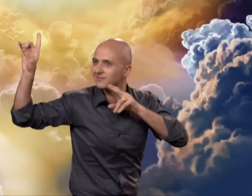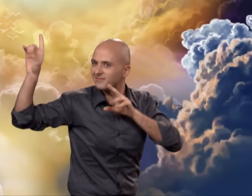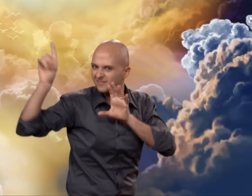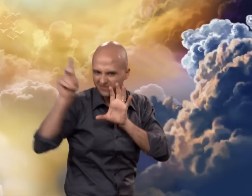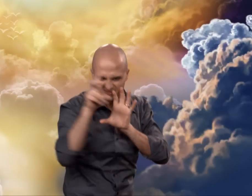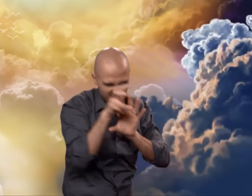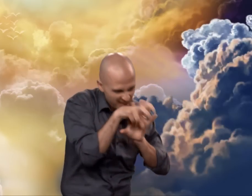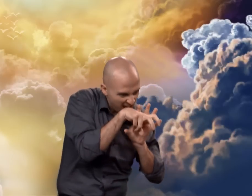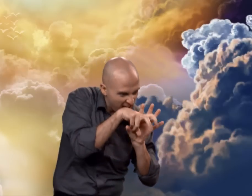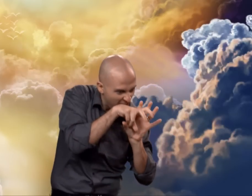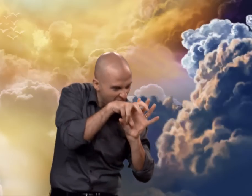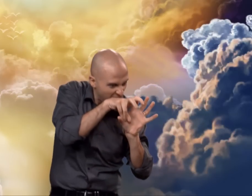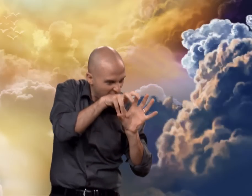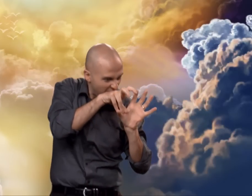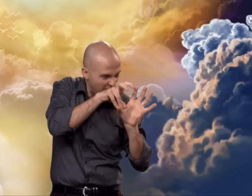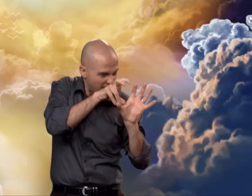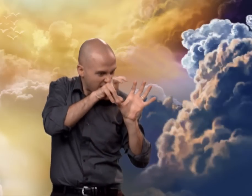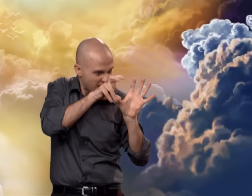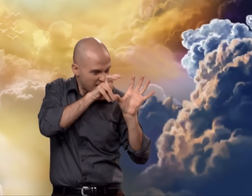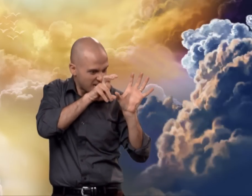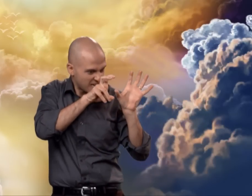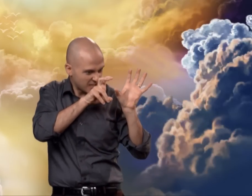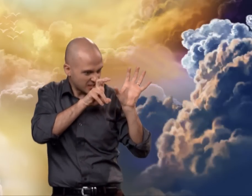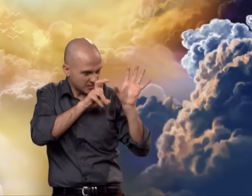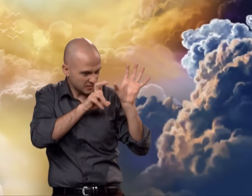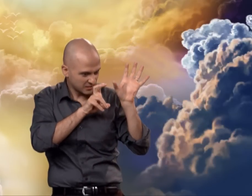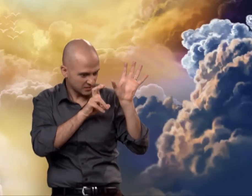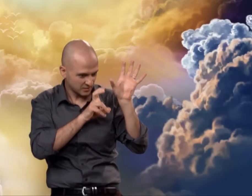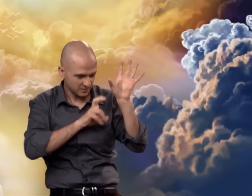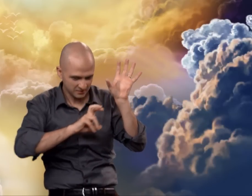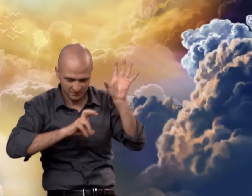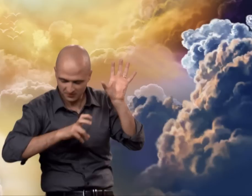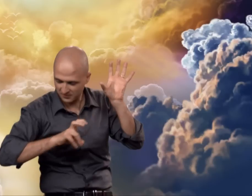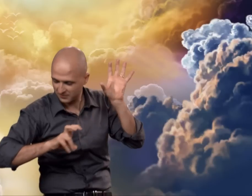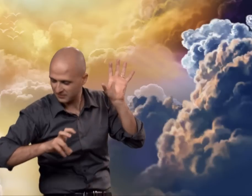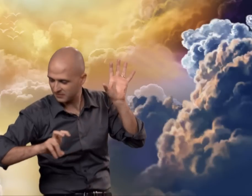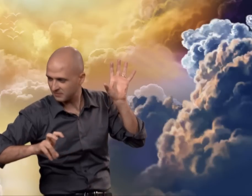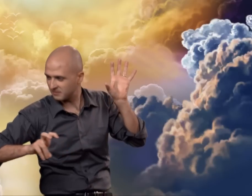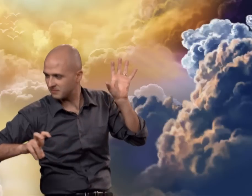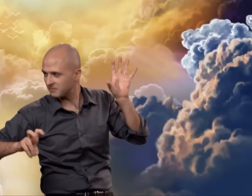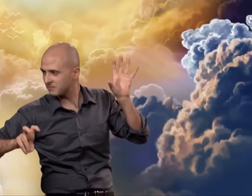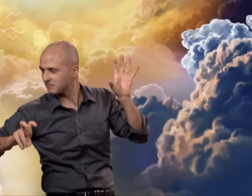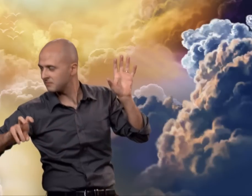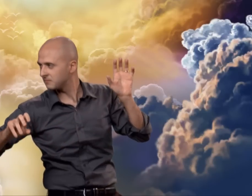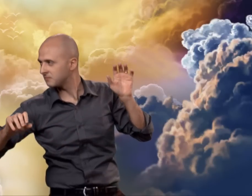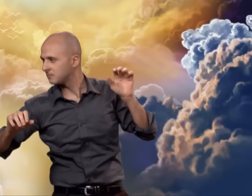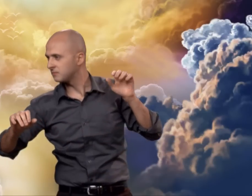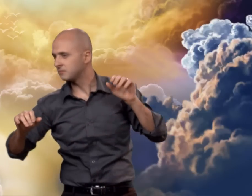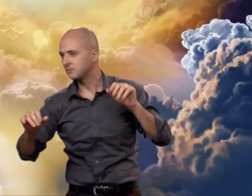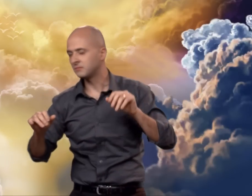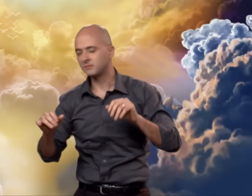dele comerdes, se abrirão os vossos olhos e sereis como Deus, sabendo o bem e o